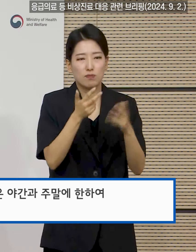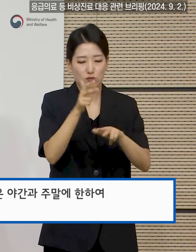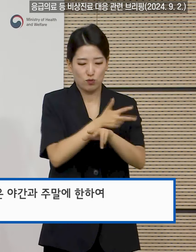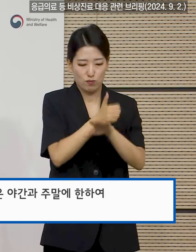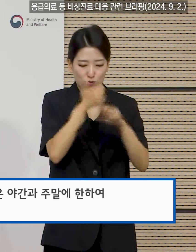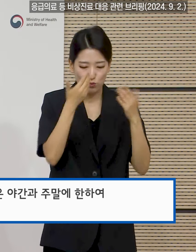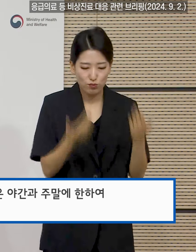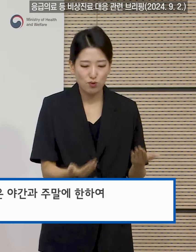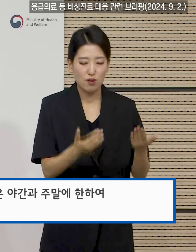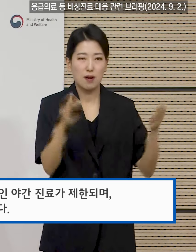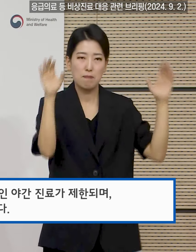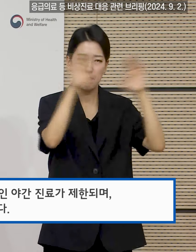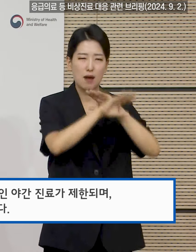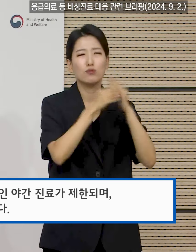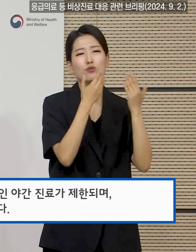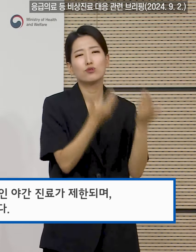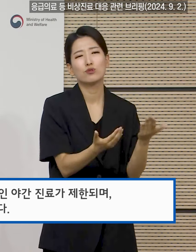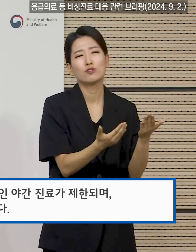상황입니다.